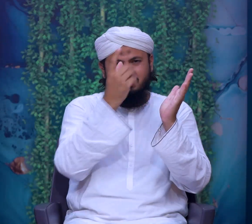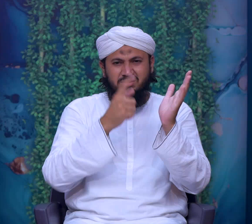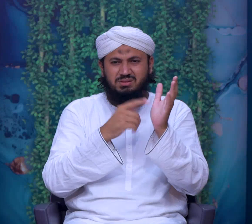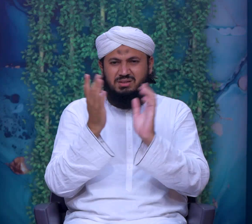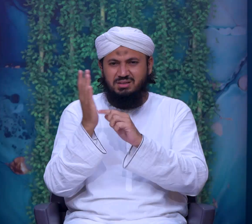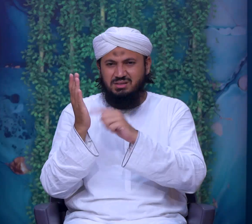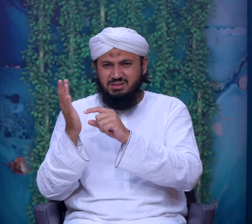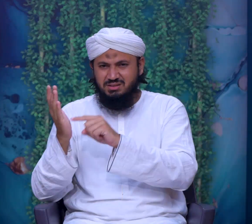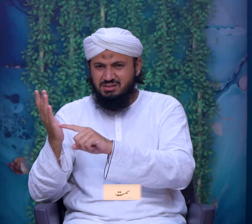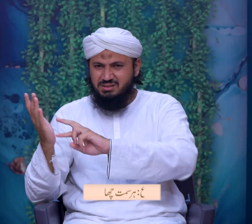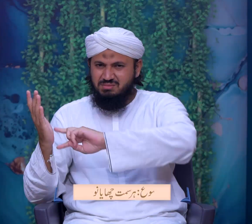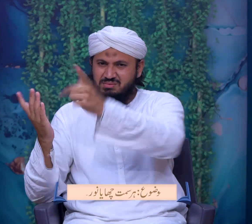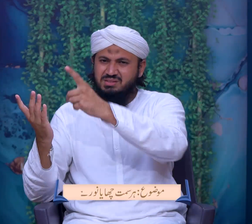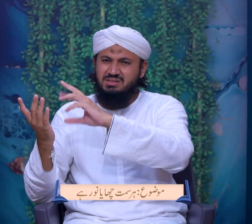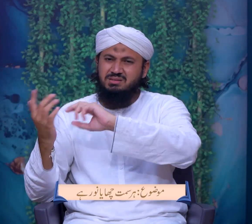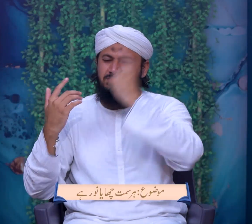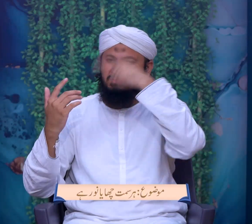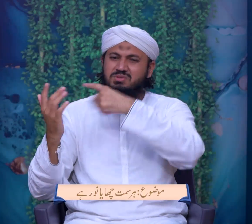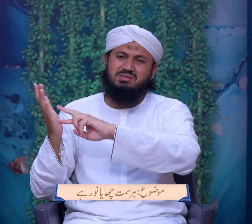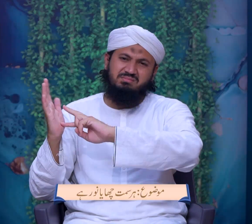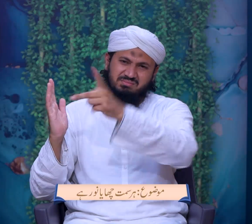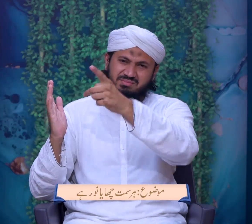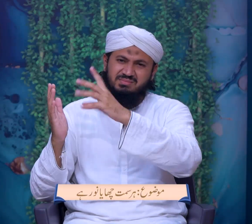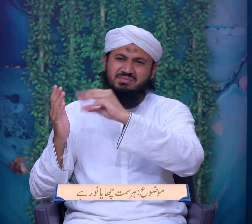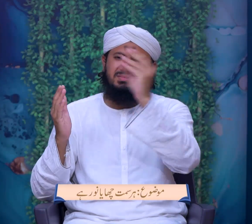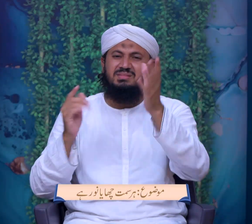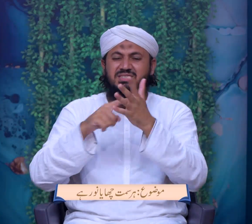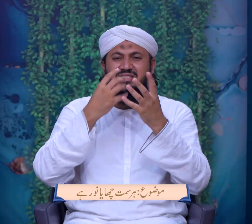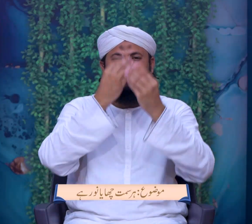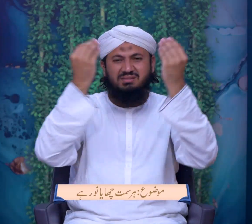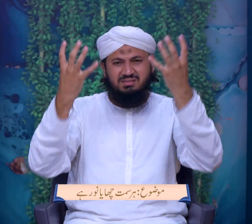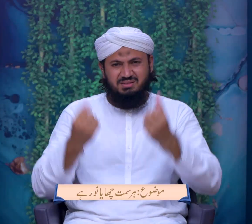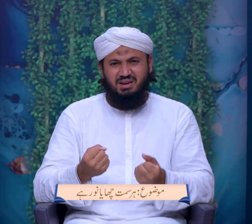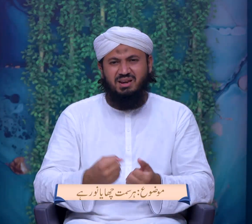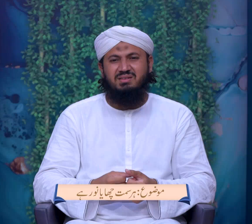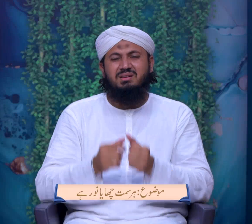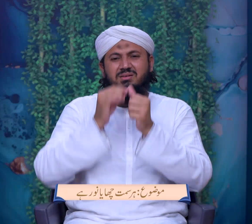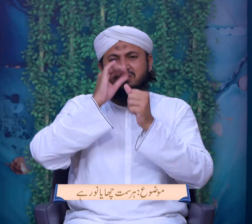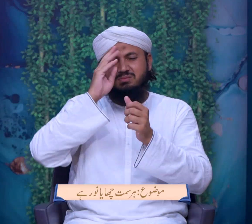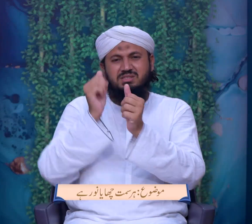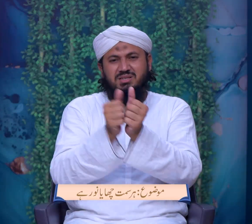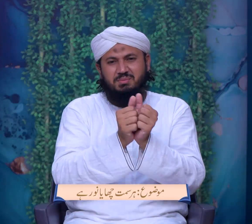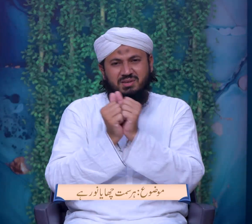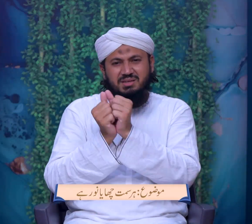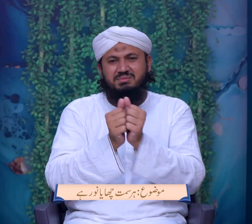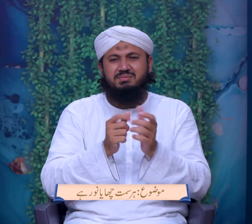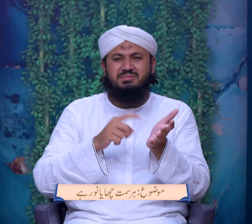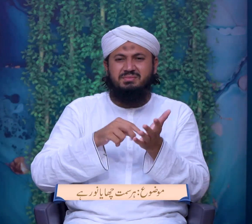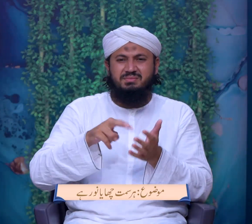اللہ علیہ وآلہ وسلم نے اپنا دستے مبارک پھیرا۔ ان کی عمر 90 سال ہو گئی مگر ان کا چہرہ بجلی کی طرح چمکتا تھا۔